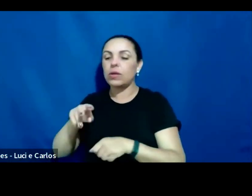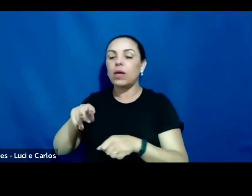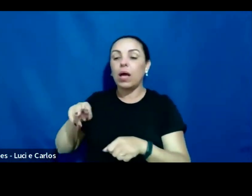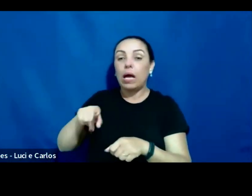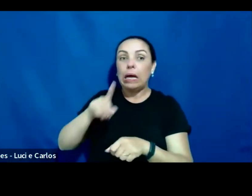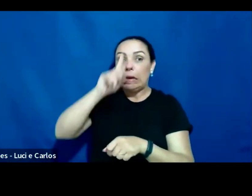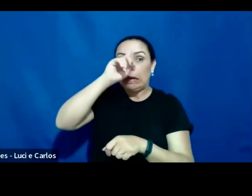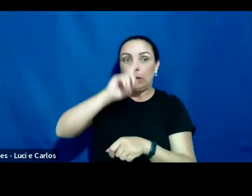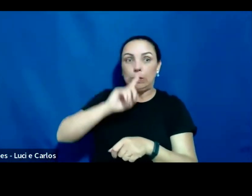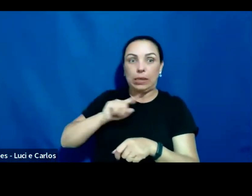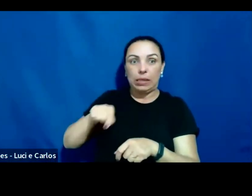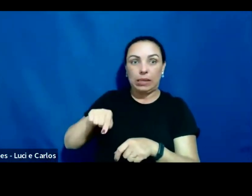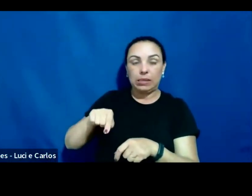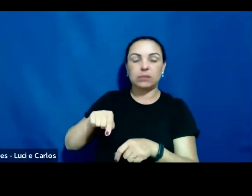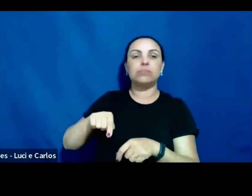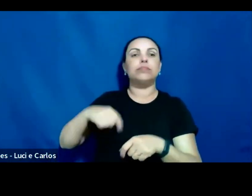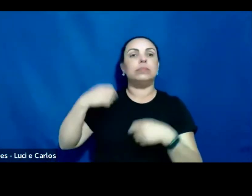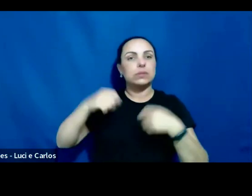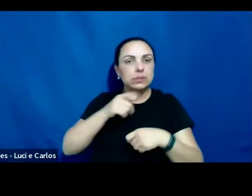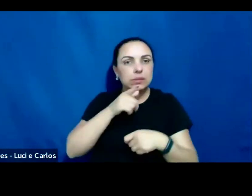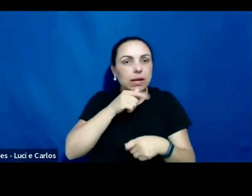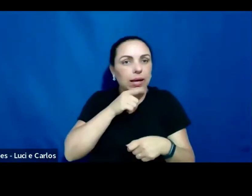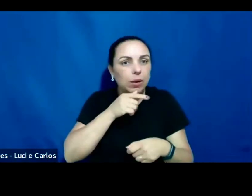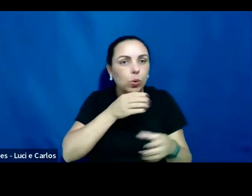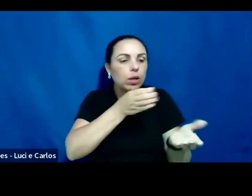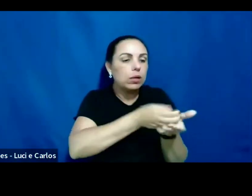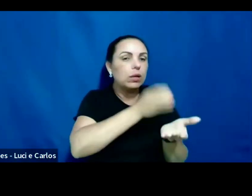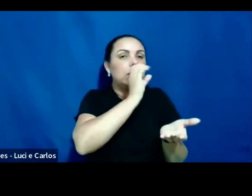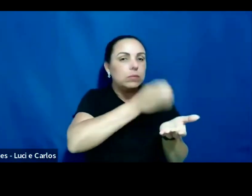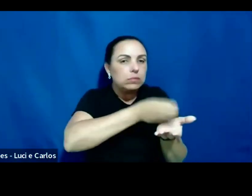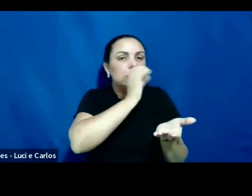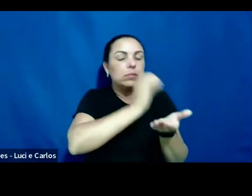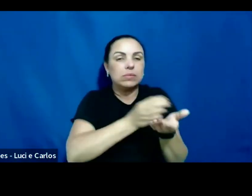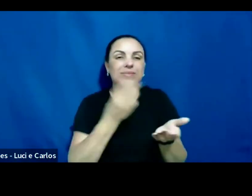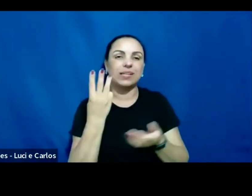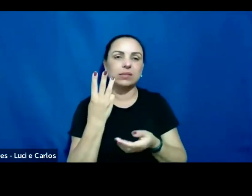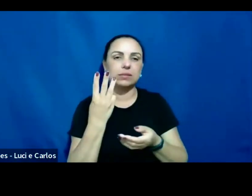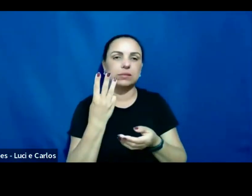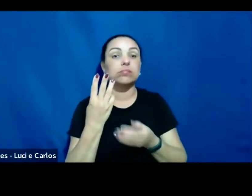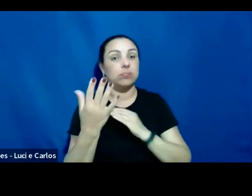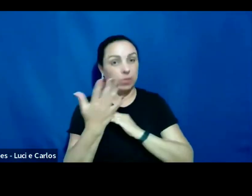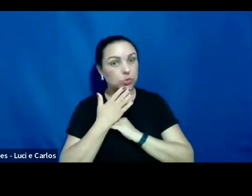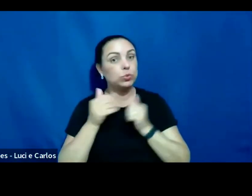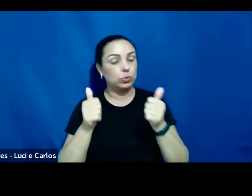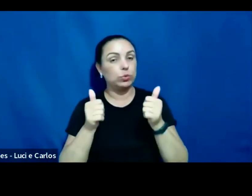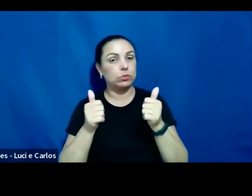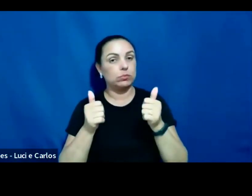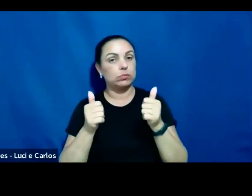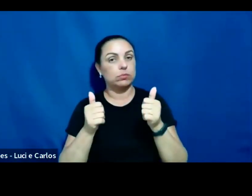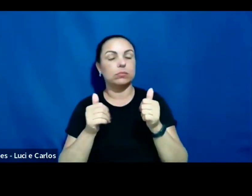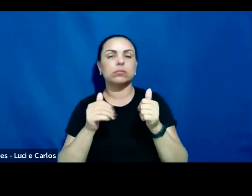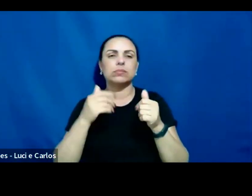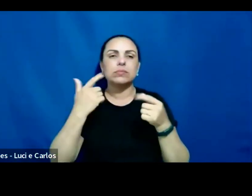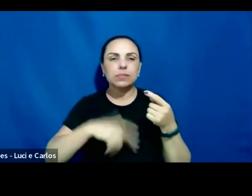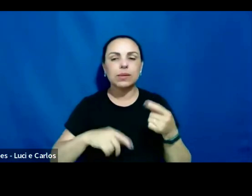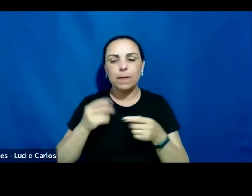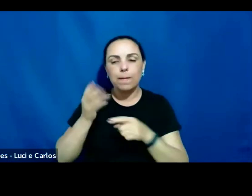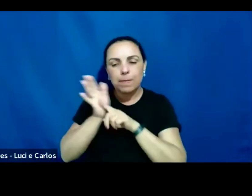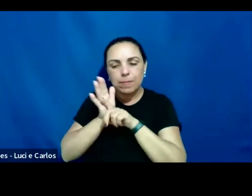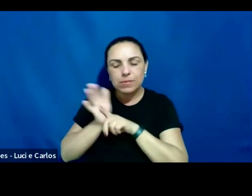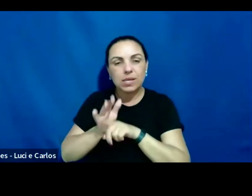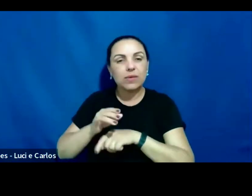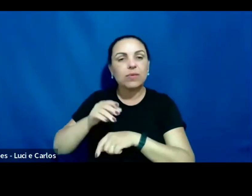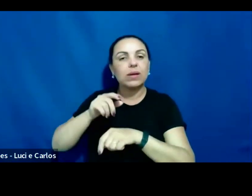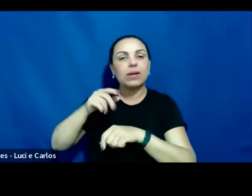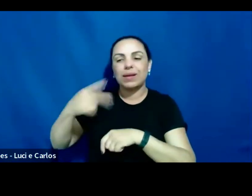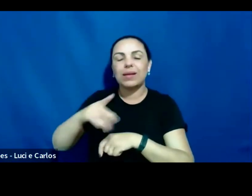bebe água. Vai lá e bebe 3 copos de água de uma vez. Ponto. Você já melhorou muito. Então, quer saber se você está bem hidratado? Fez